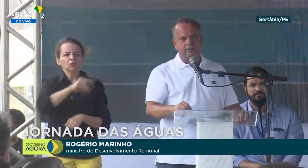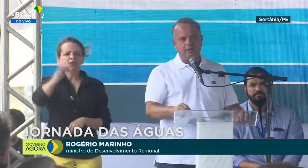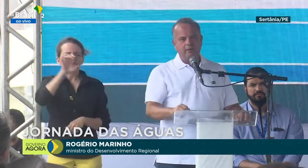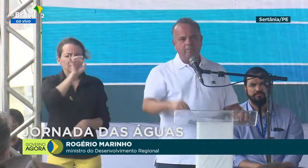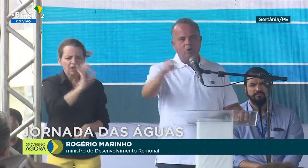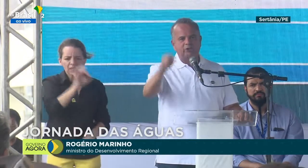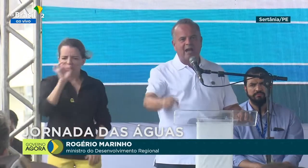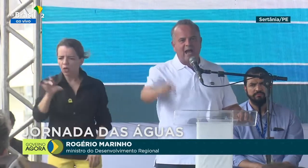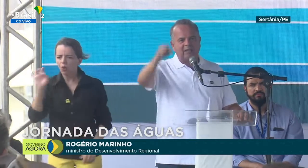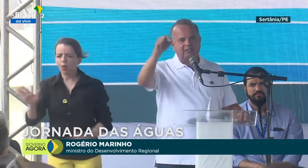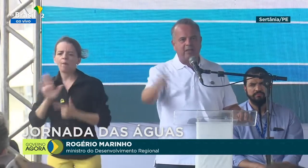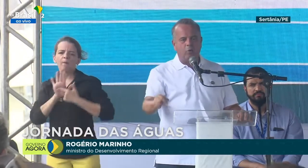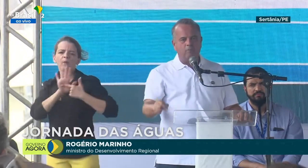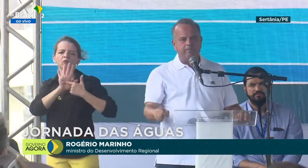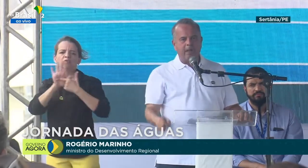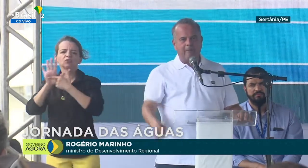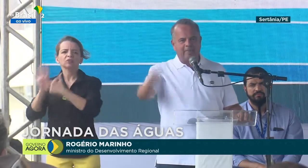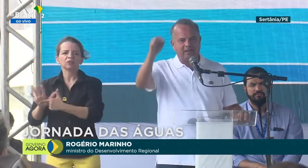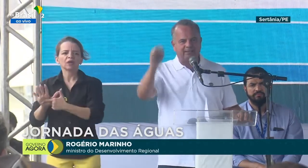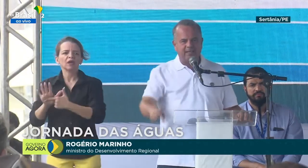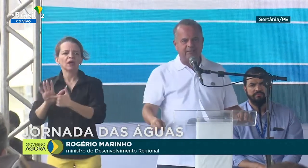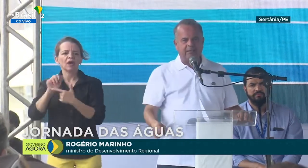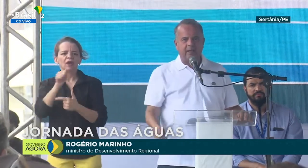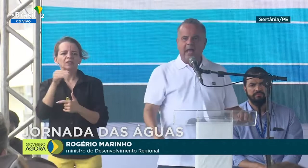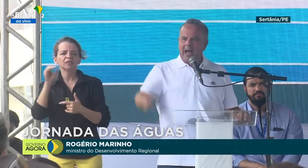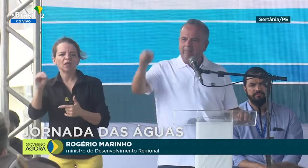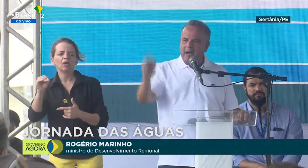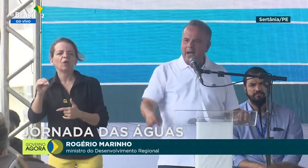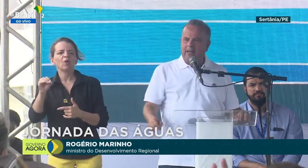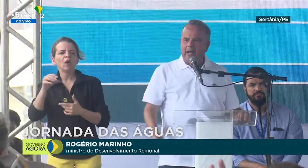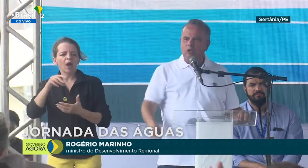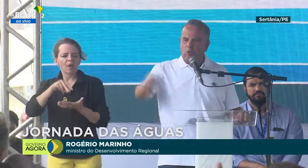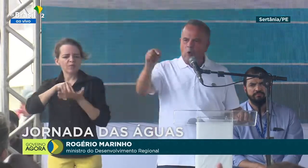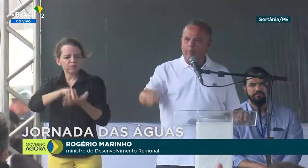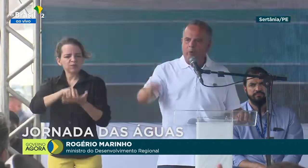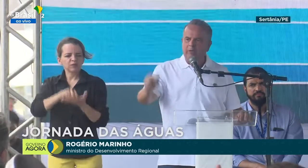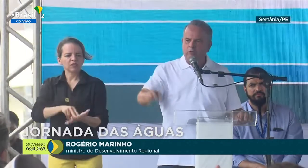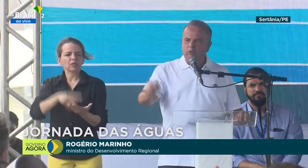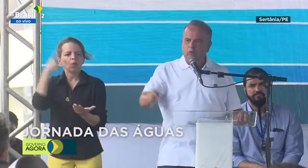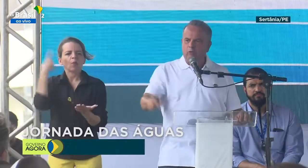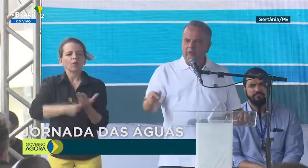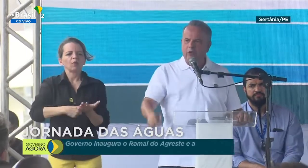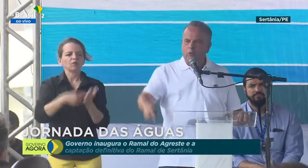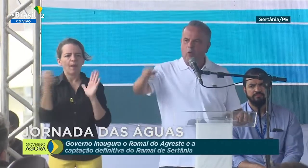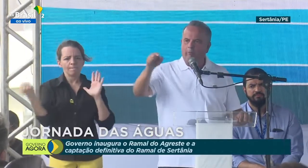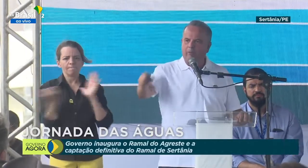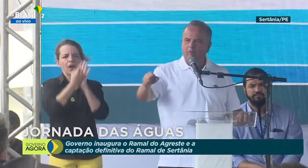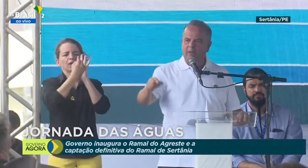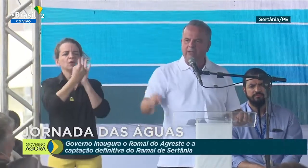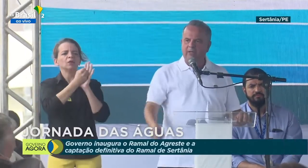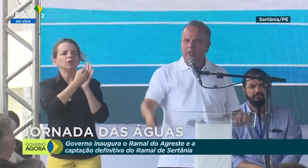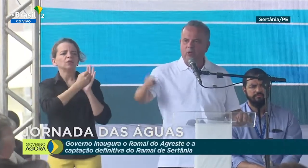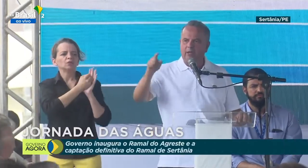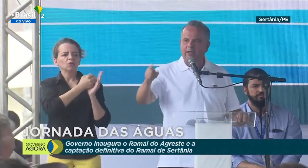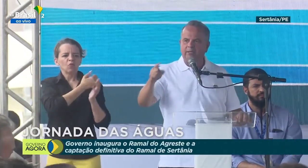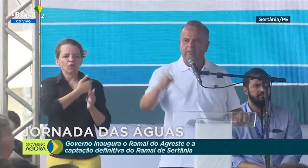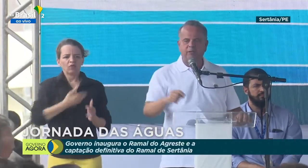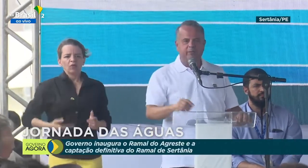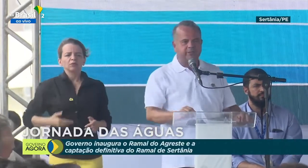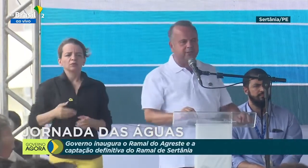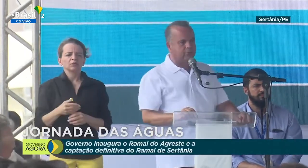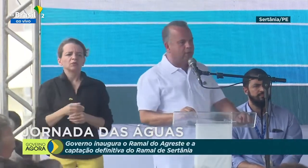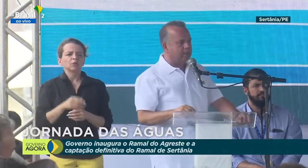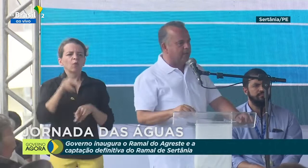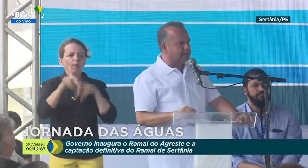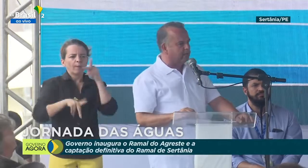deles mostrar a ação, a presença, a marca e o compromisso de um governo com o povo brasileiro e com aqueles que